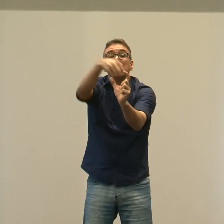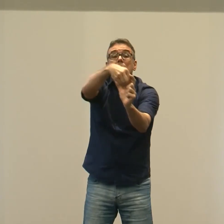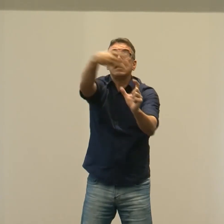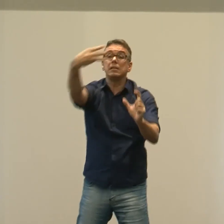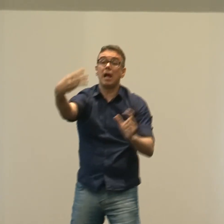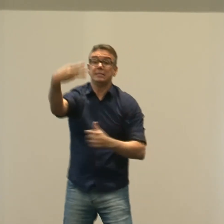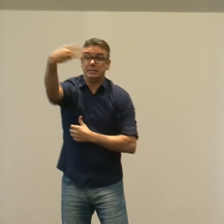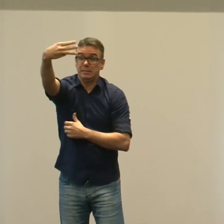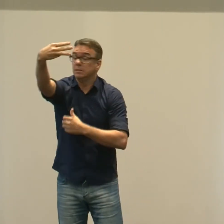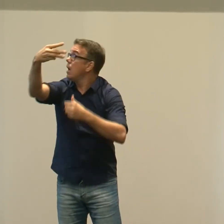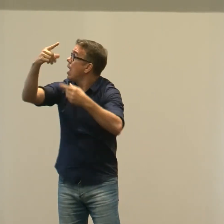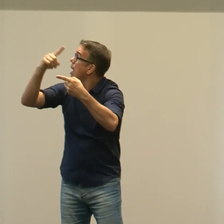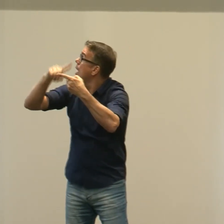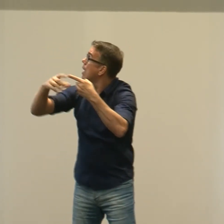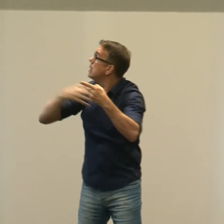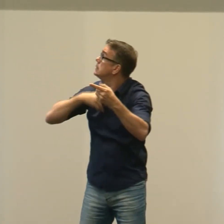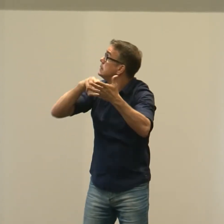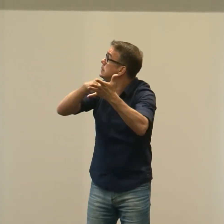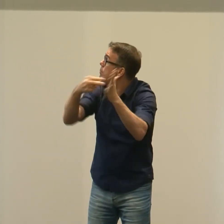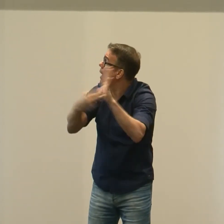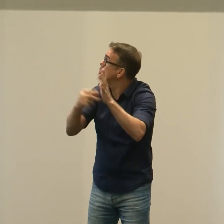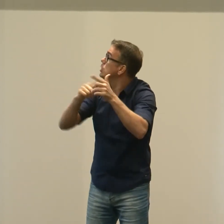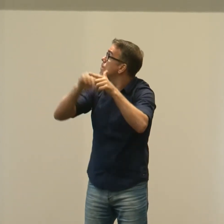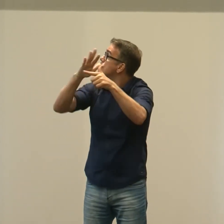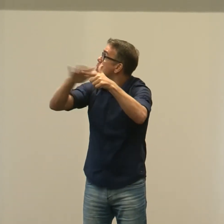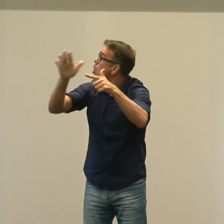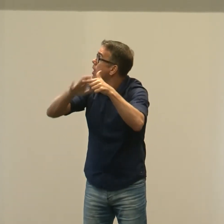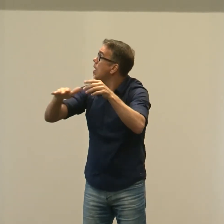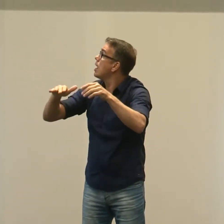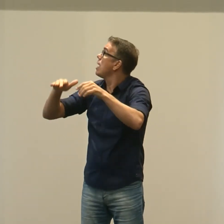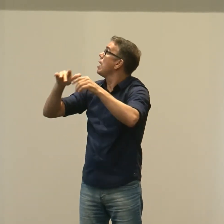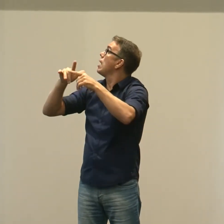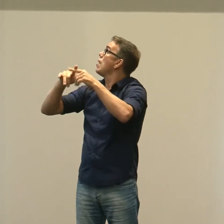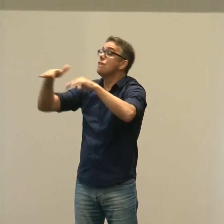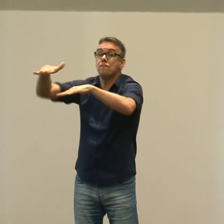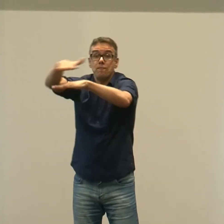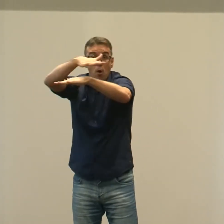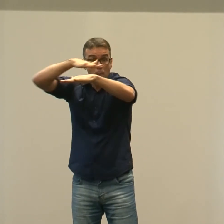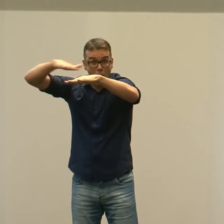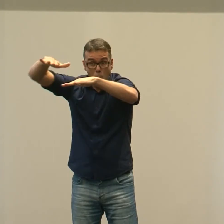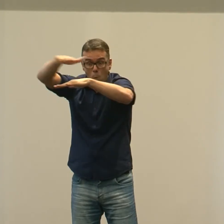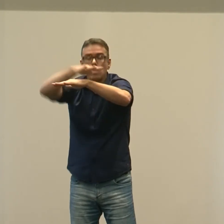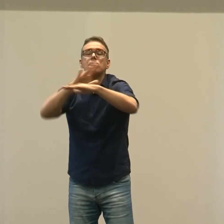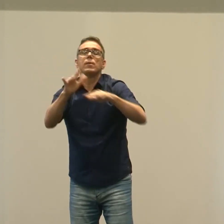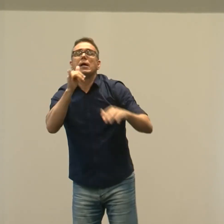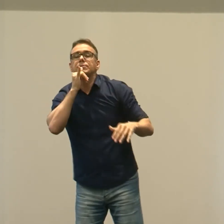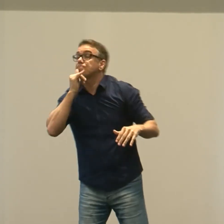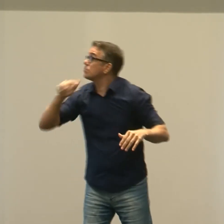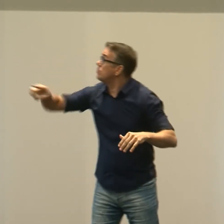são muito ricos e podem ter diferentes traços semânticos,